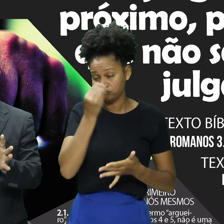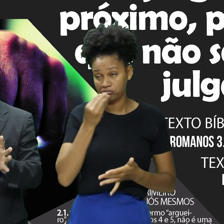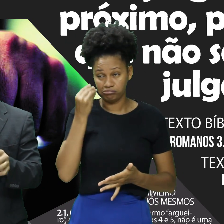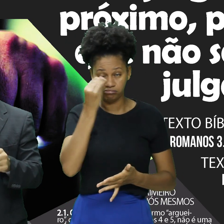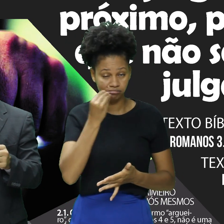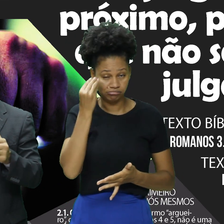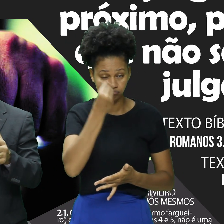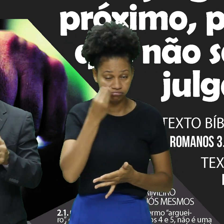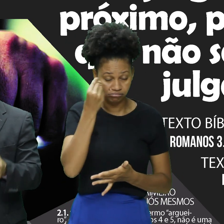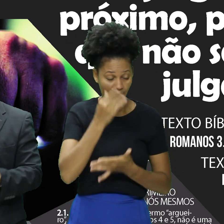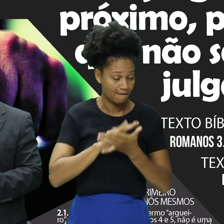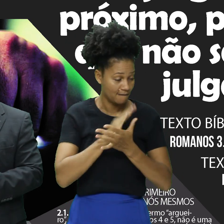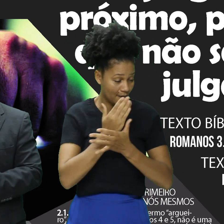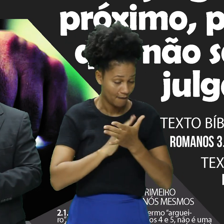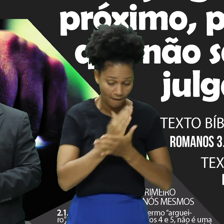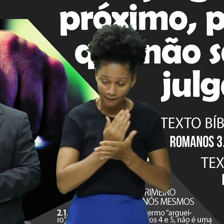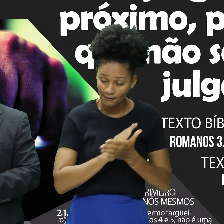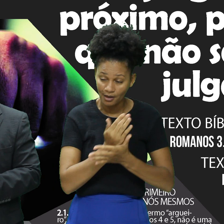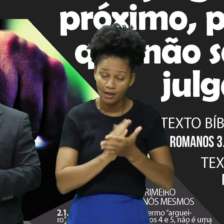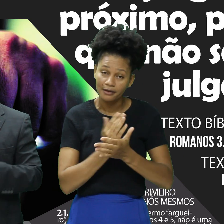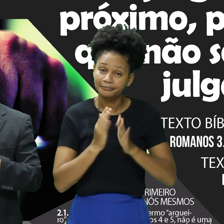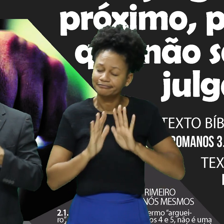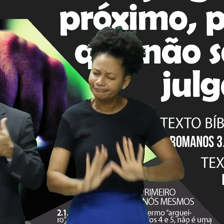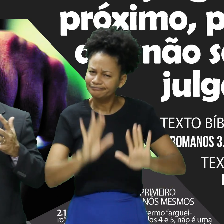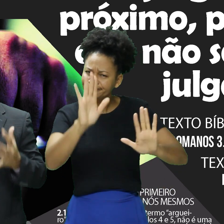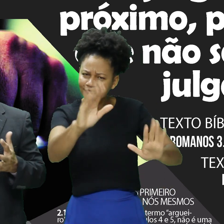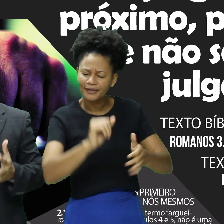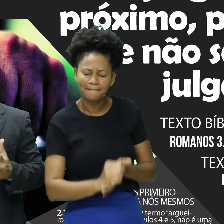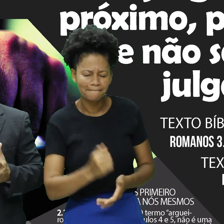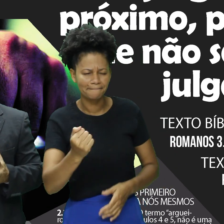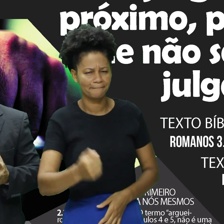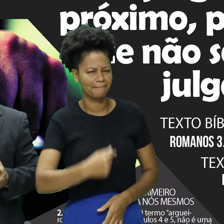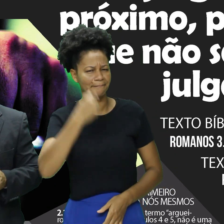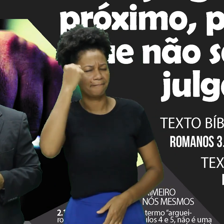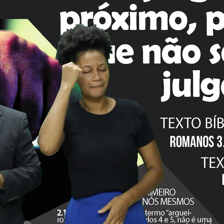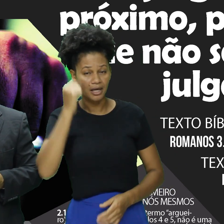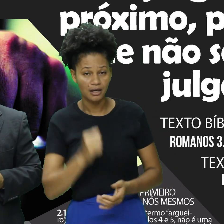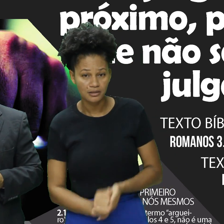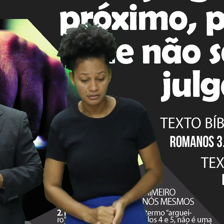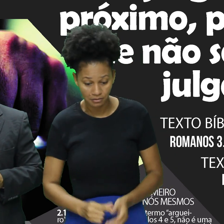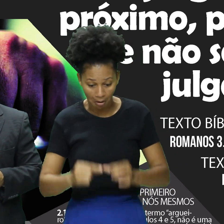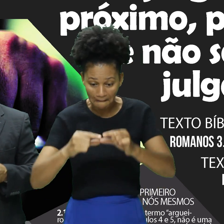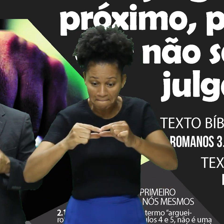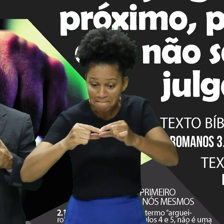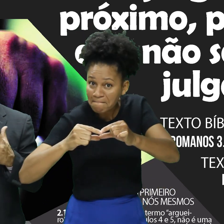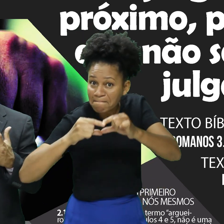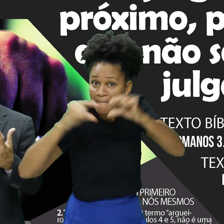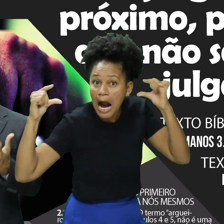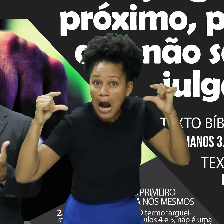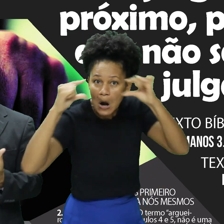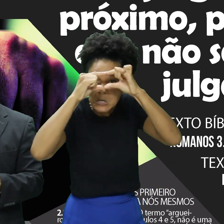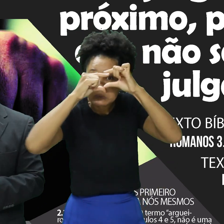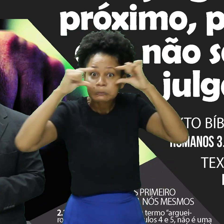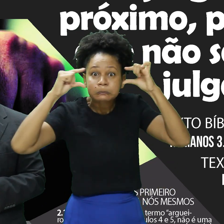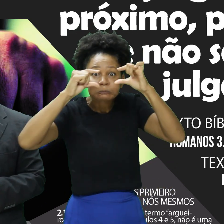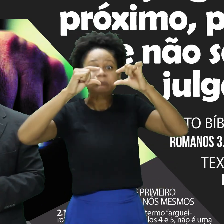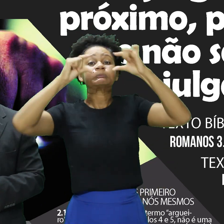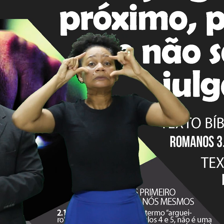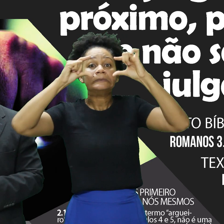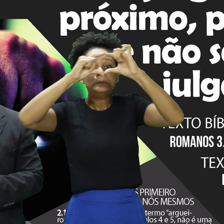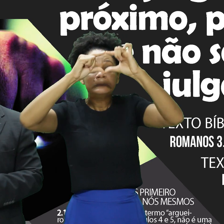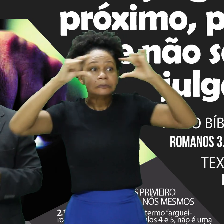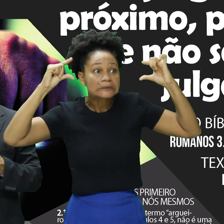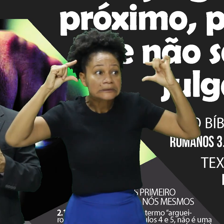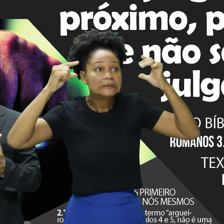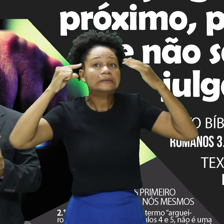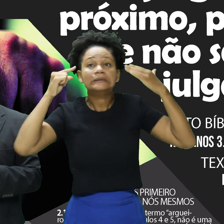seu olho. Incomoda muito. Imagine uma trave no olho. Incomoda muito mais,